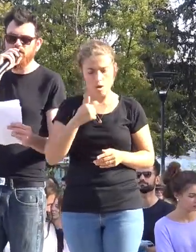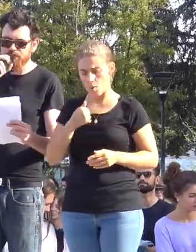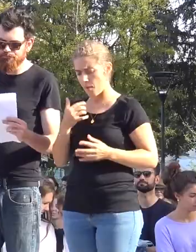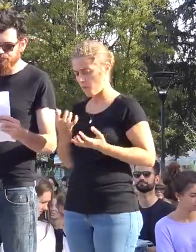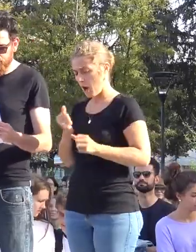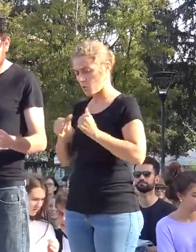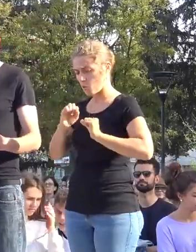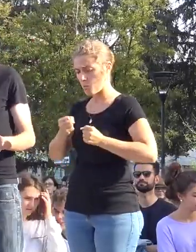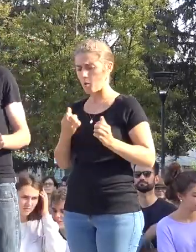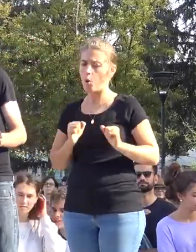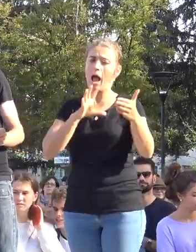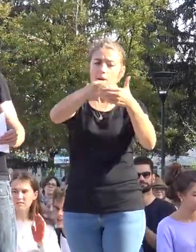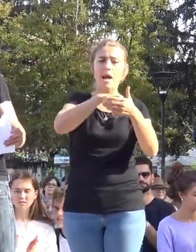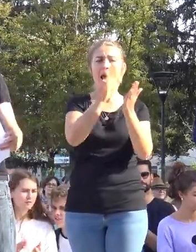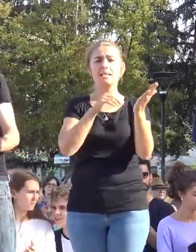votre histoire.